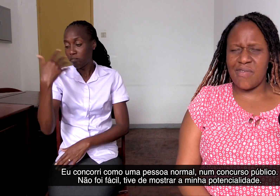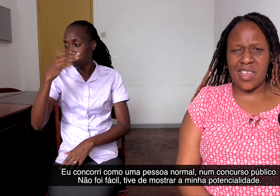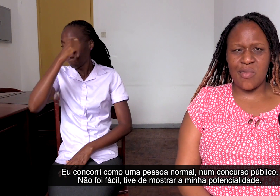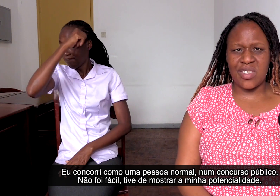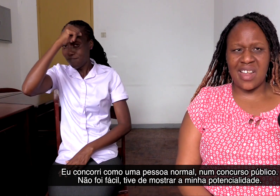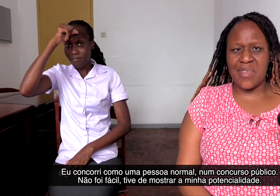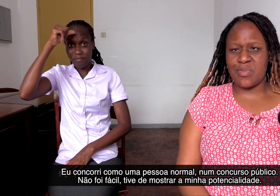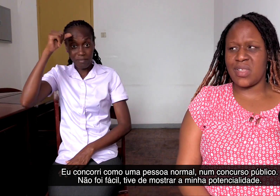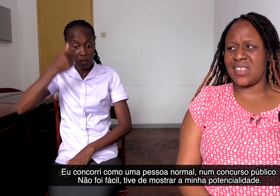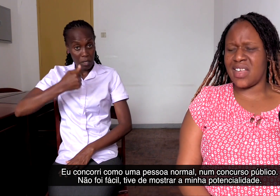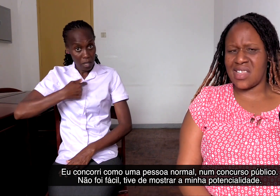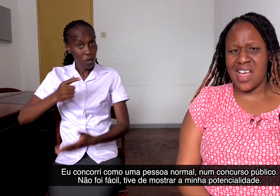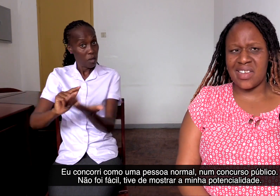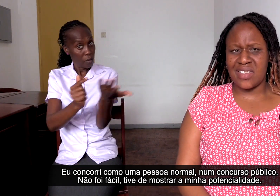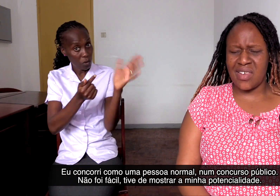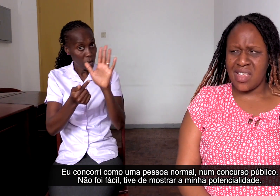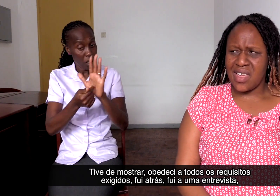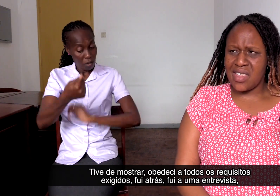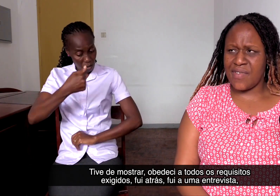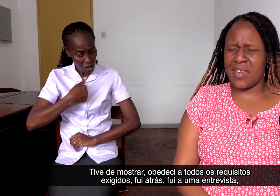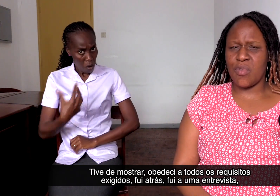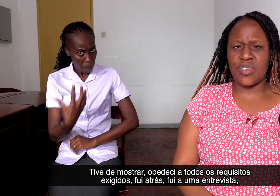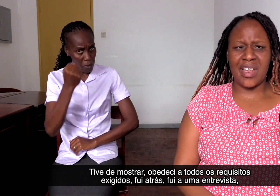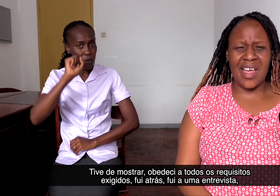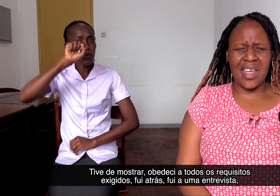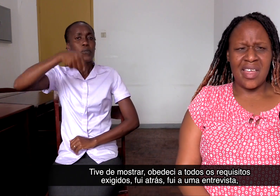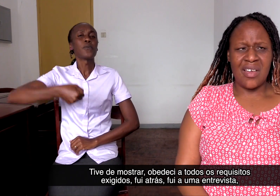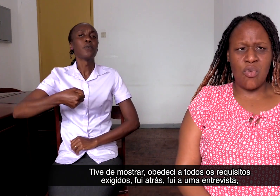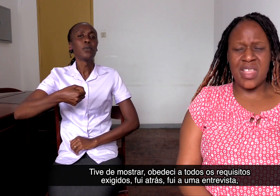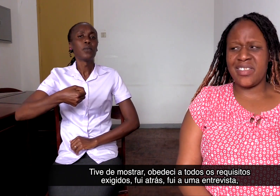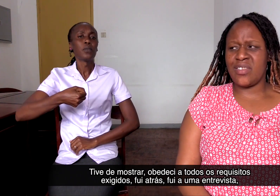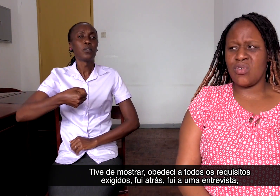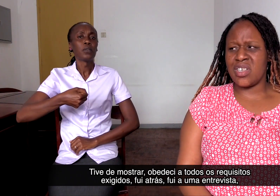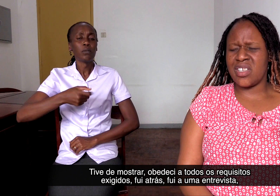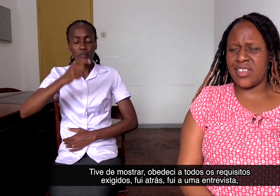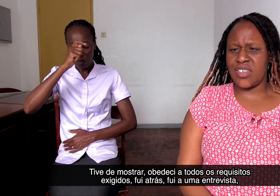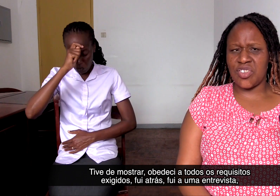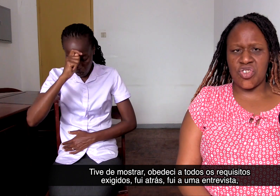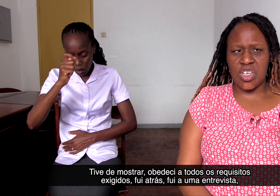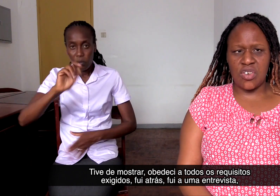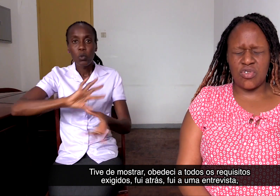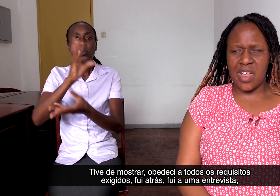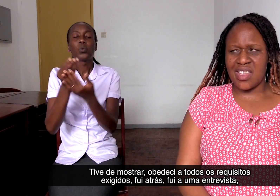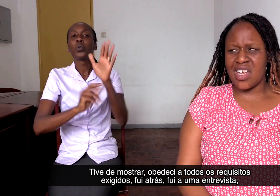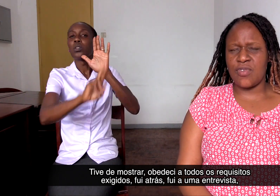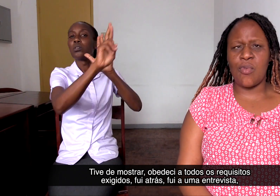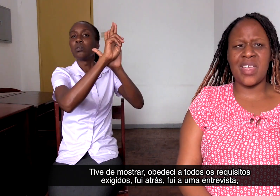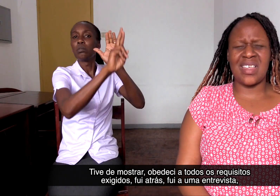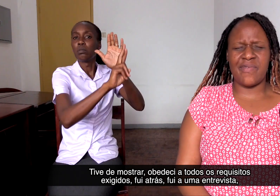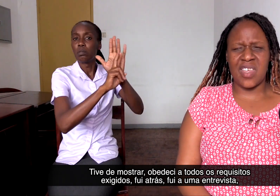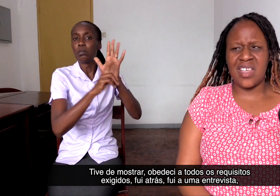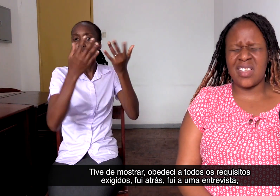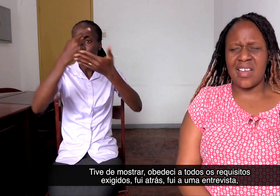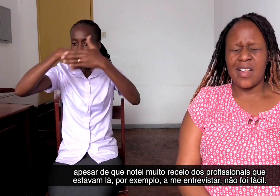né? Eu tive que mostrar minhas potencialidades, não é? Tive que mostrar, obedeci todos os requisitos exigidos, fui atrás, fui a